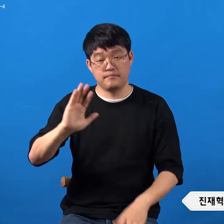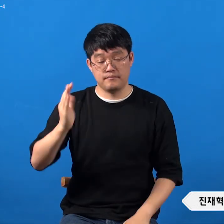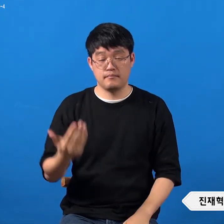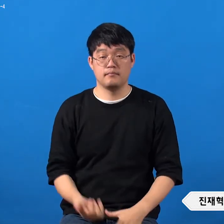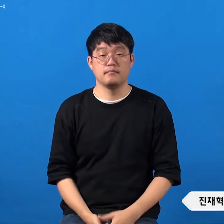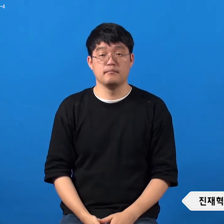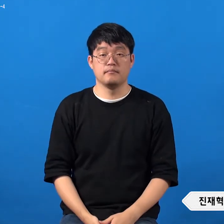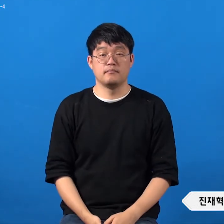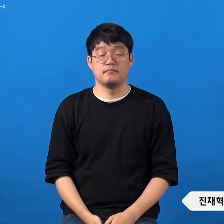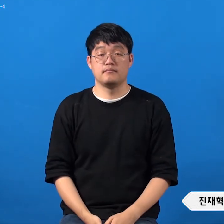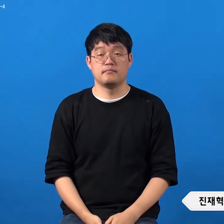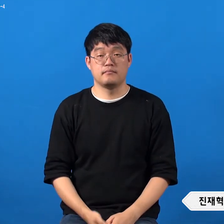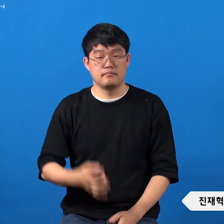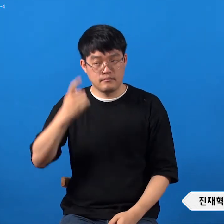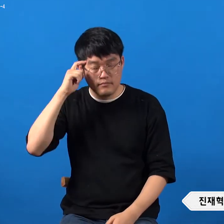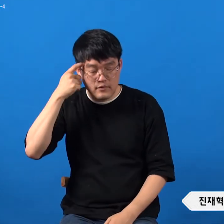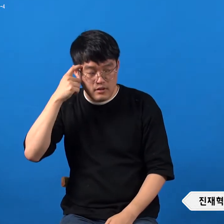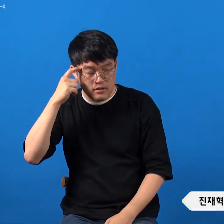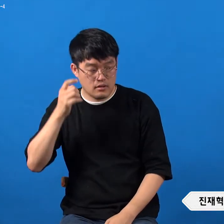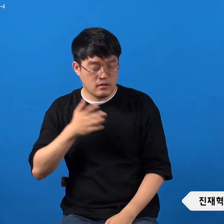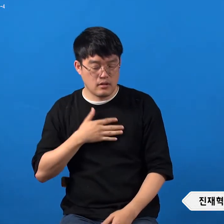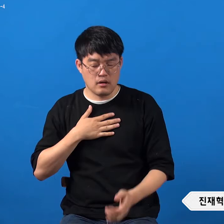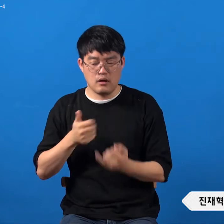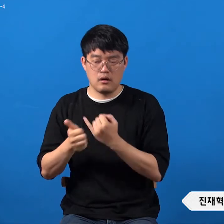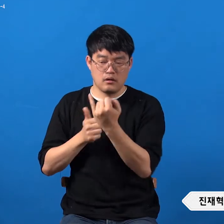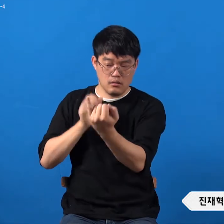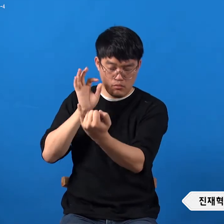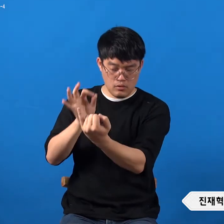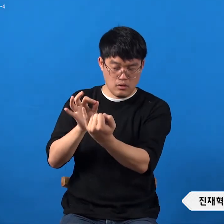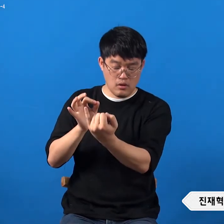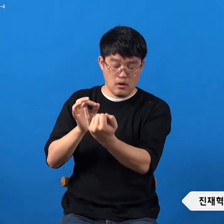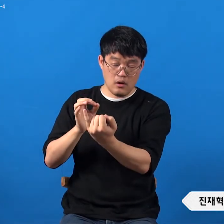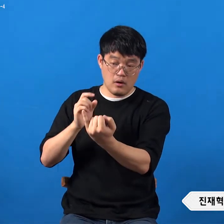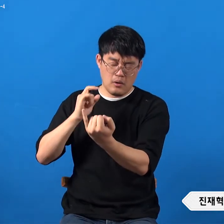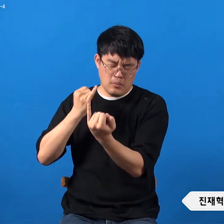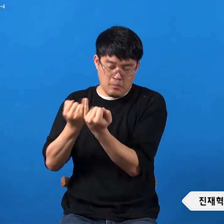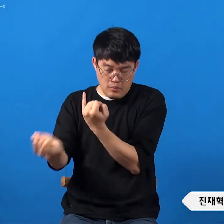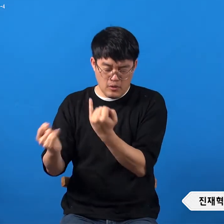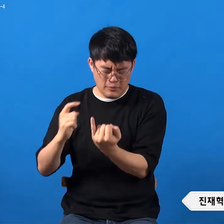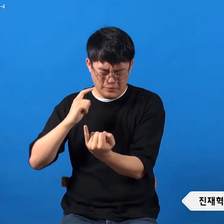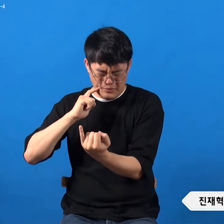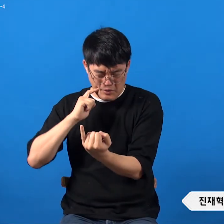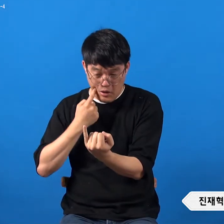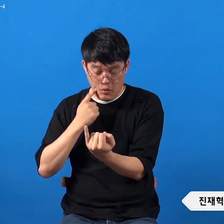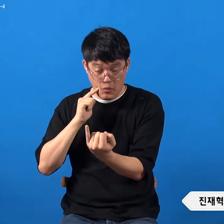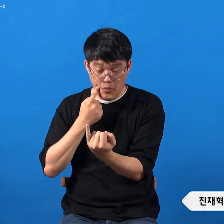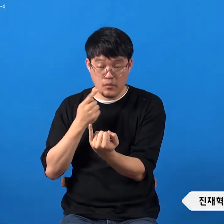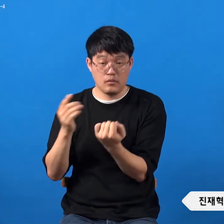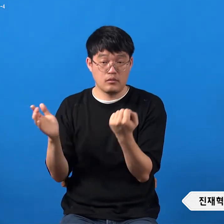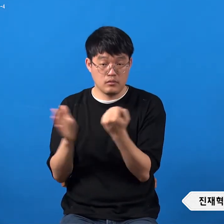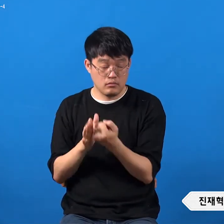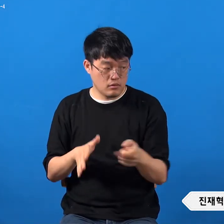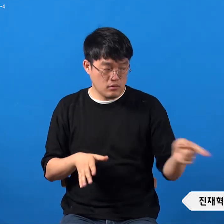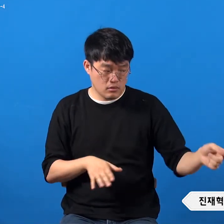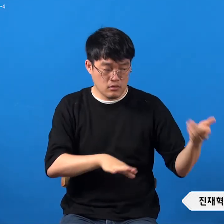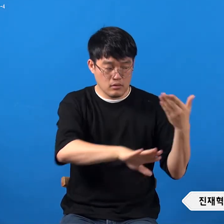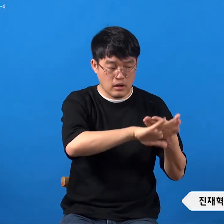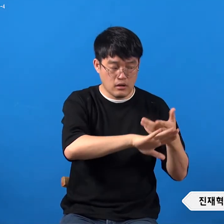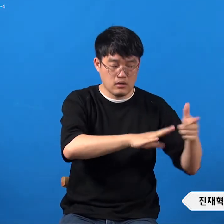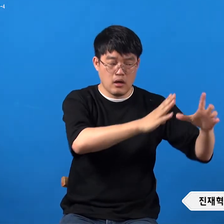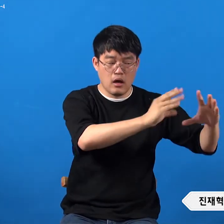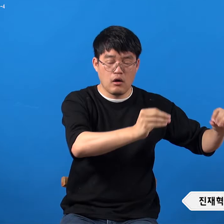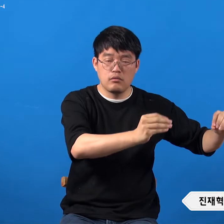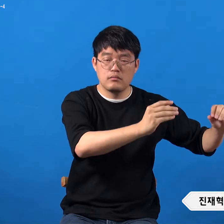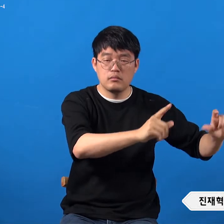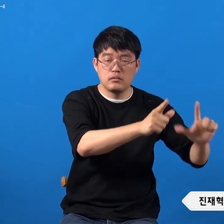쳐다봅니다. 그는 생각합니다. 자기 아내 사레가 너무 아름다워서 다른 사람들이